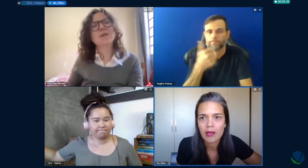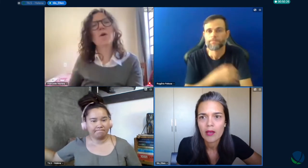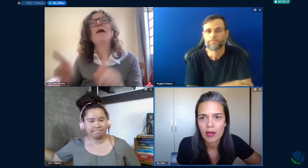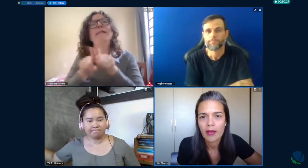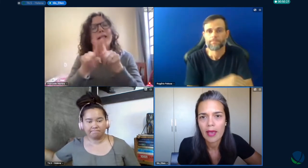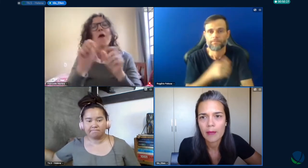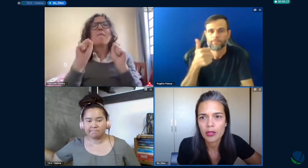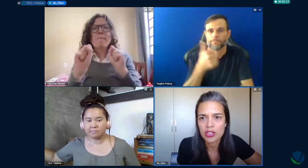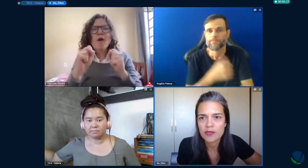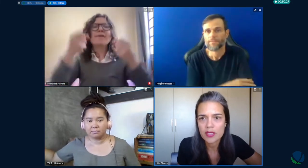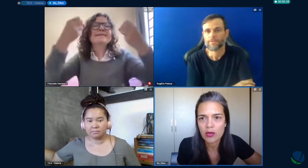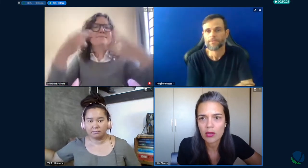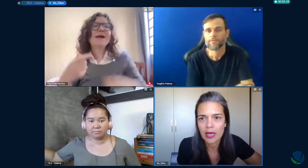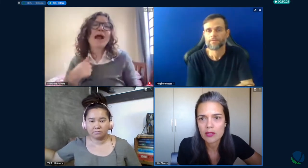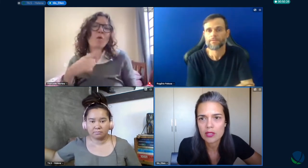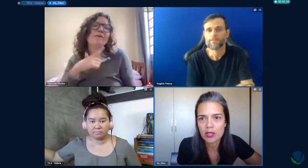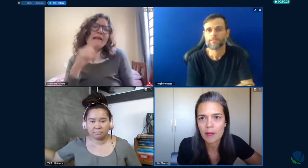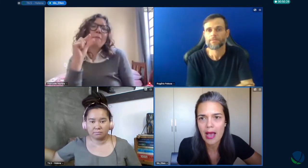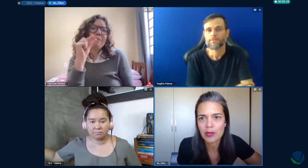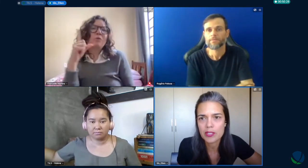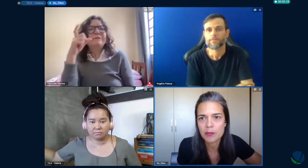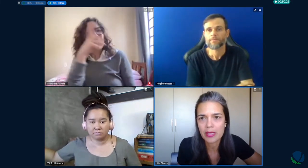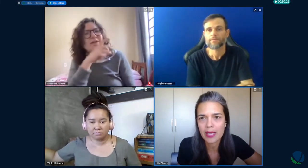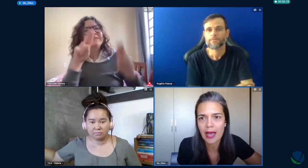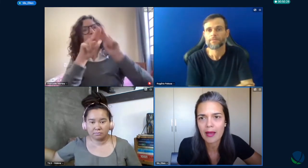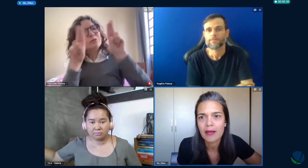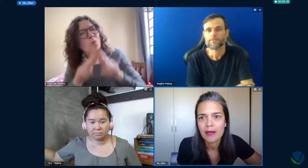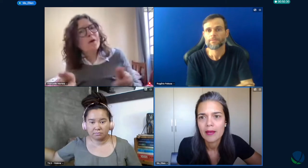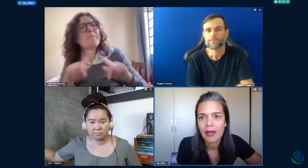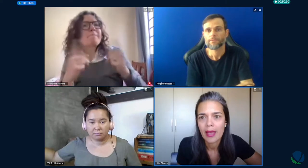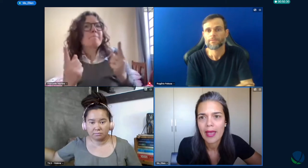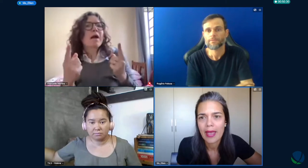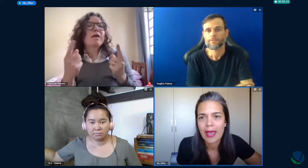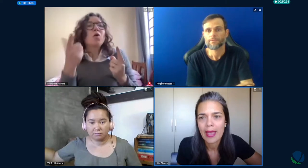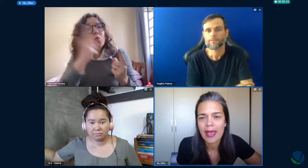também. É importante você colocar no seu trabalho e explicar.